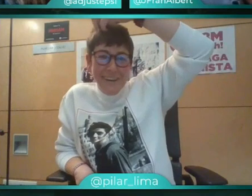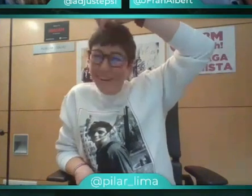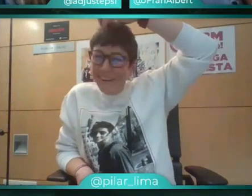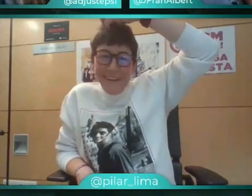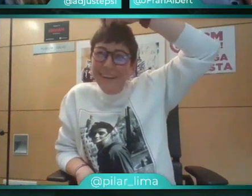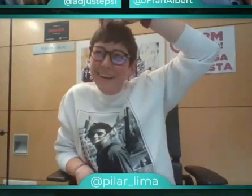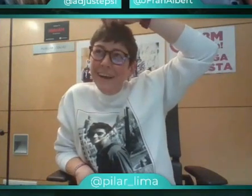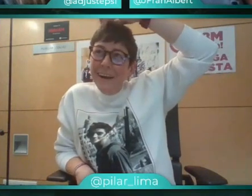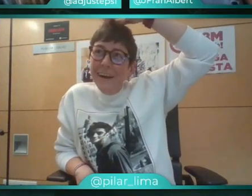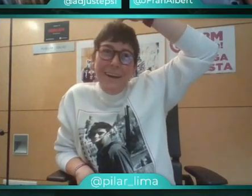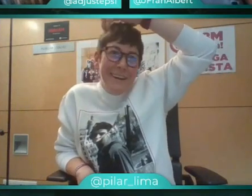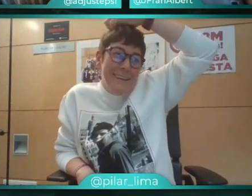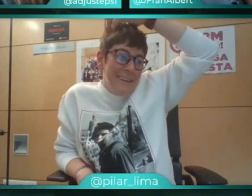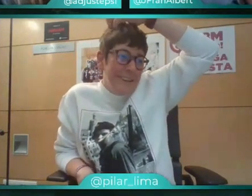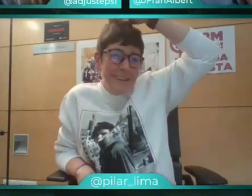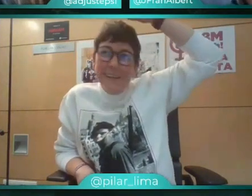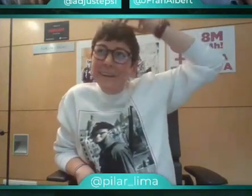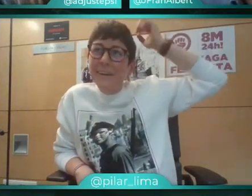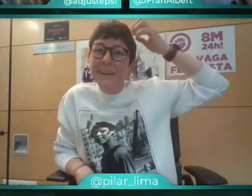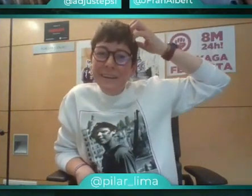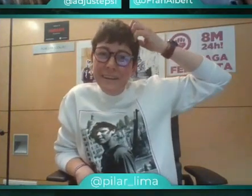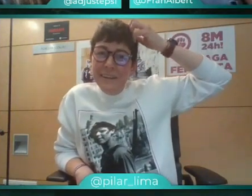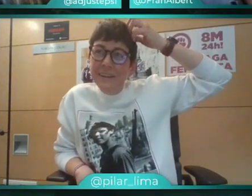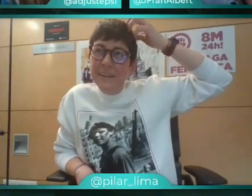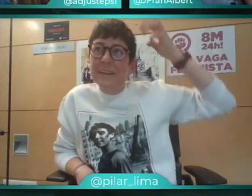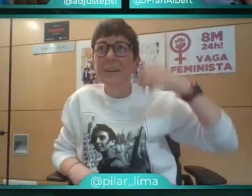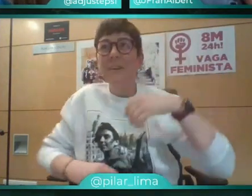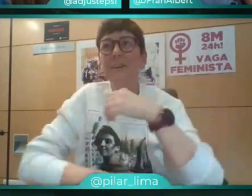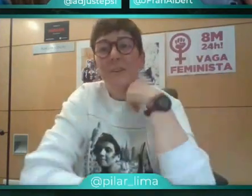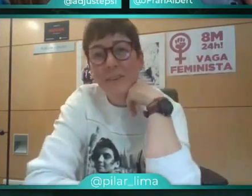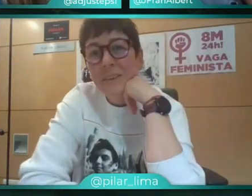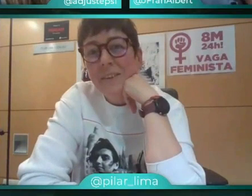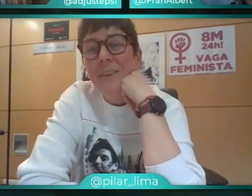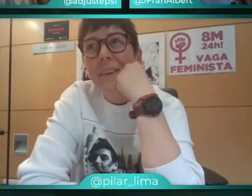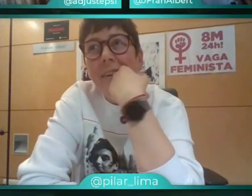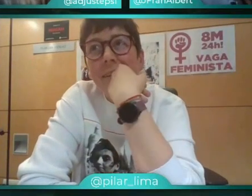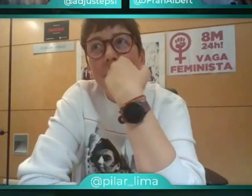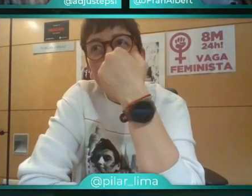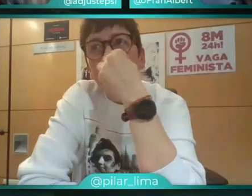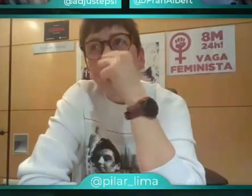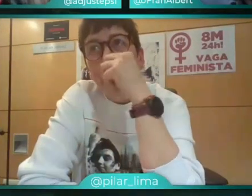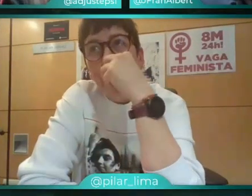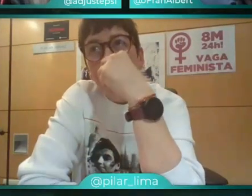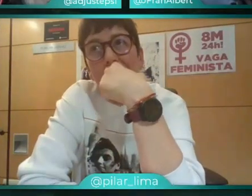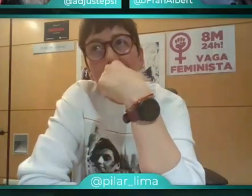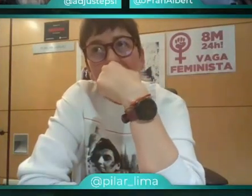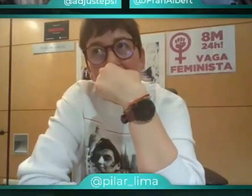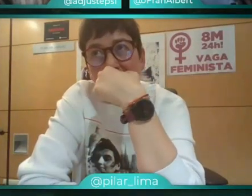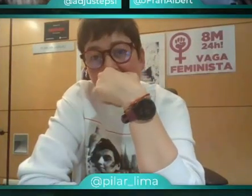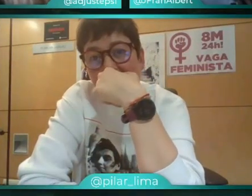ha ido Eduardo garzón y han estado debatiendo sobre la campaña sobre el spot publicitario que ha levantado